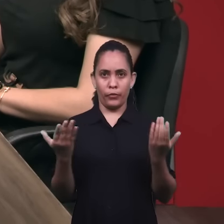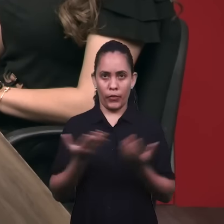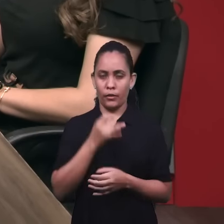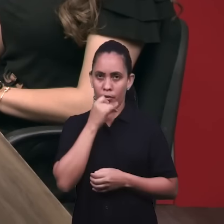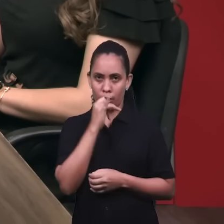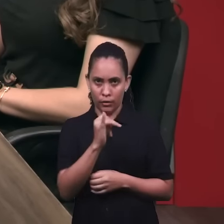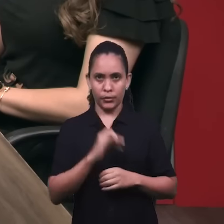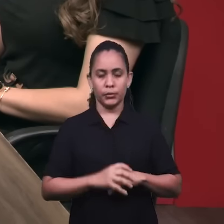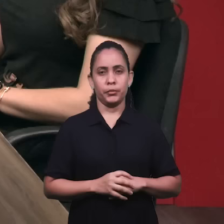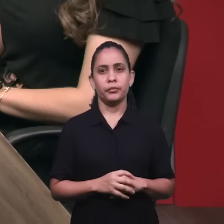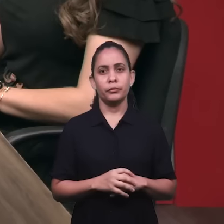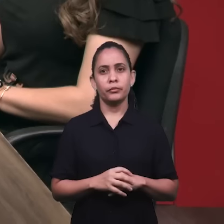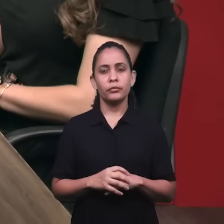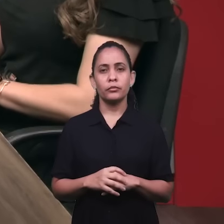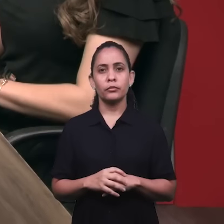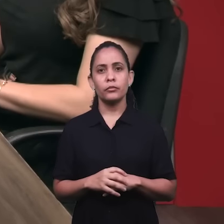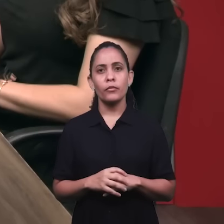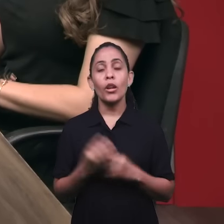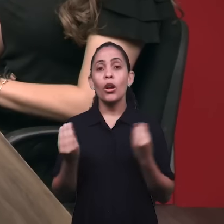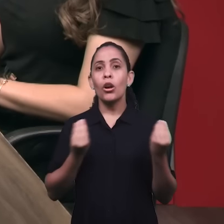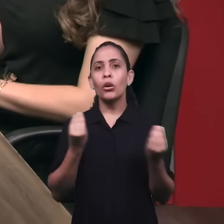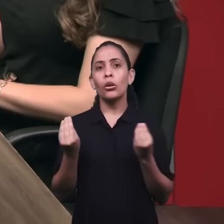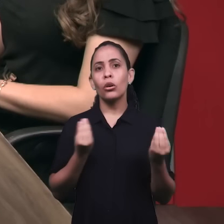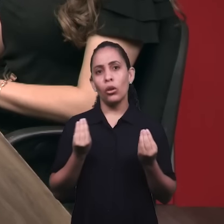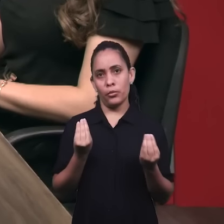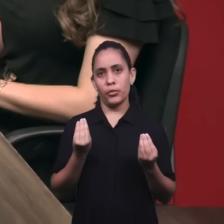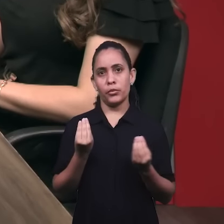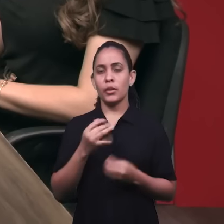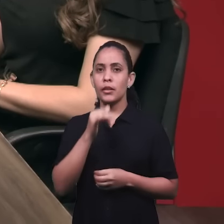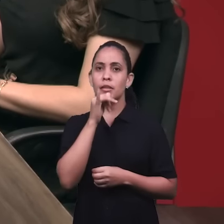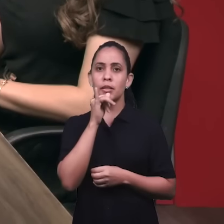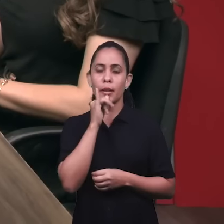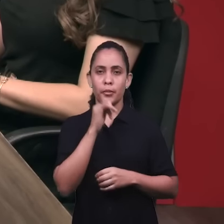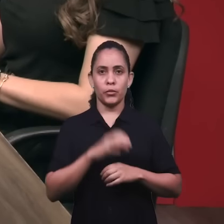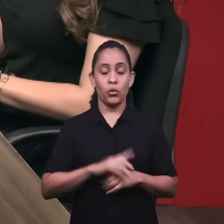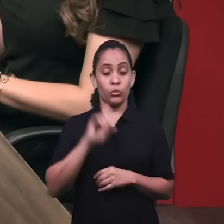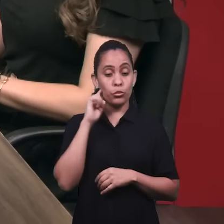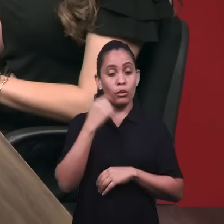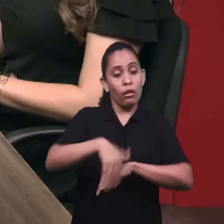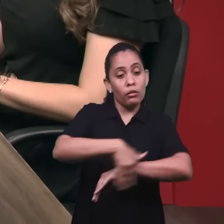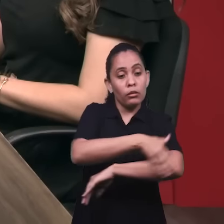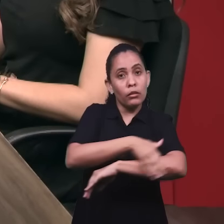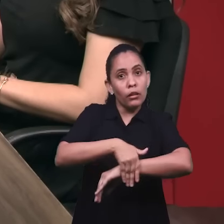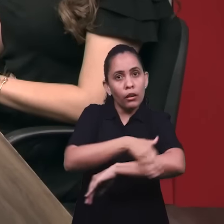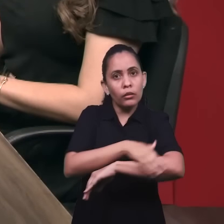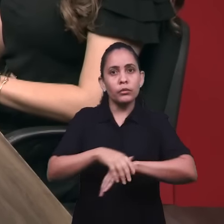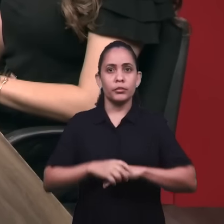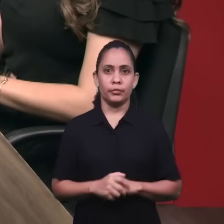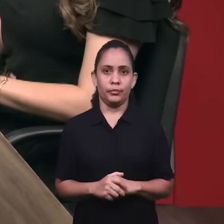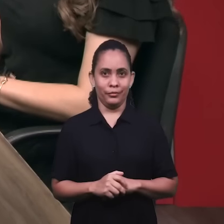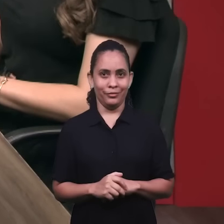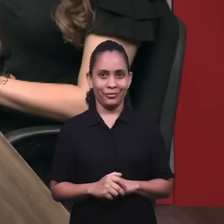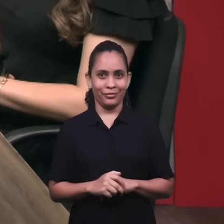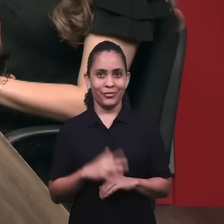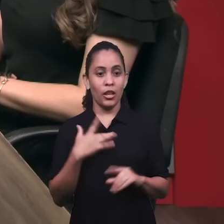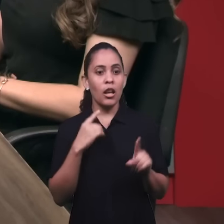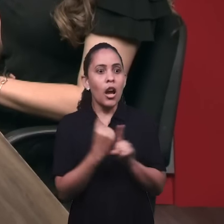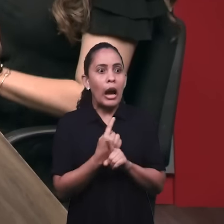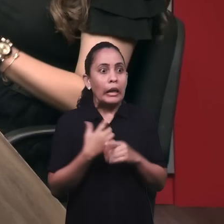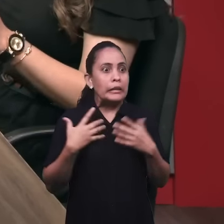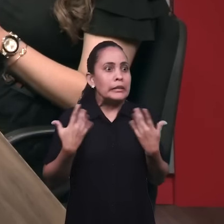abordar um pouquinho, contar para a gente como é que a gente faz, por exemplo, encontrei um surdo na rua, a gente já teve até um programa, né? Encontrei um surdo.